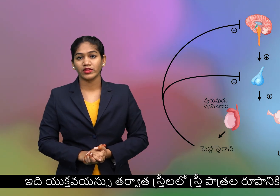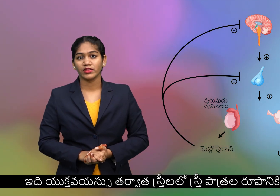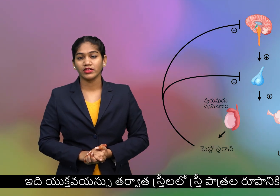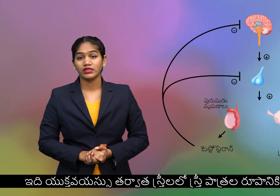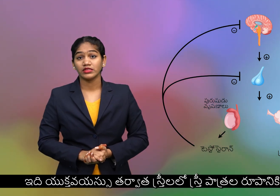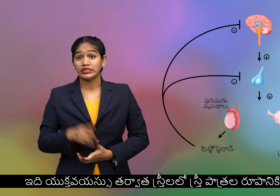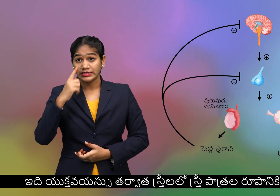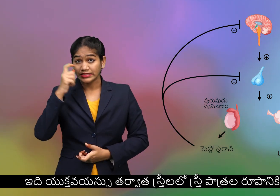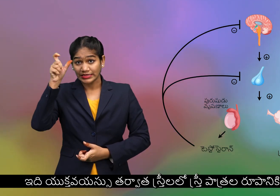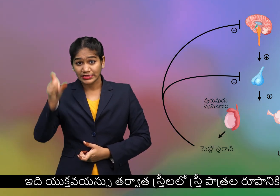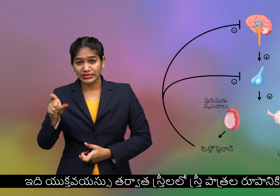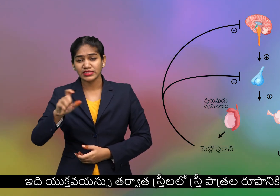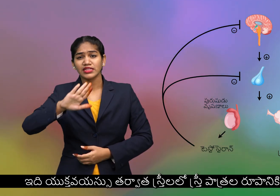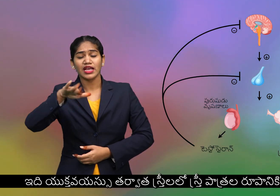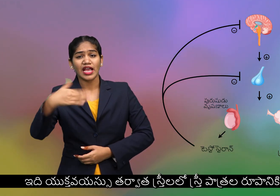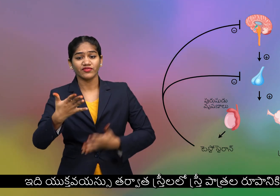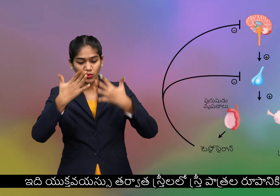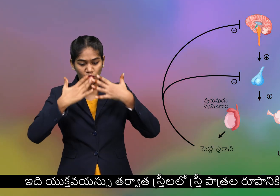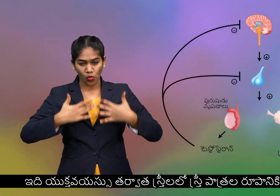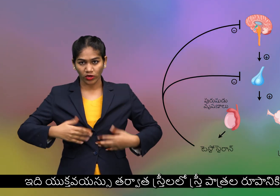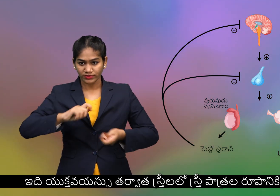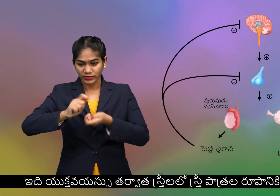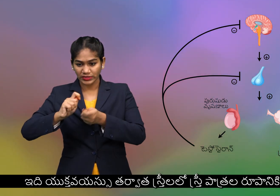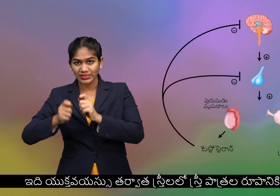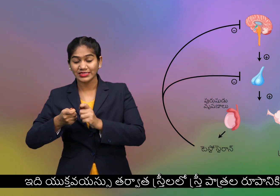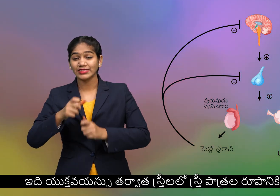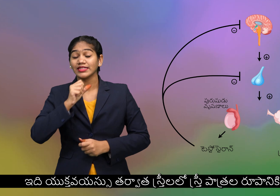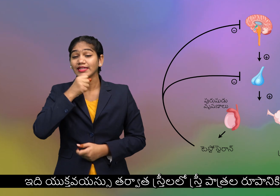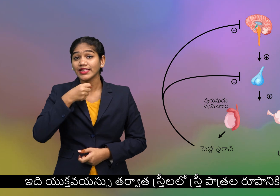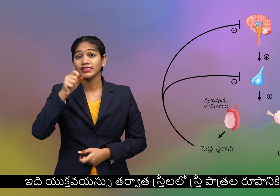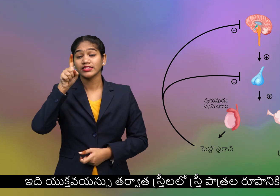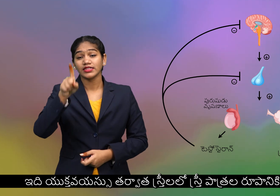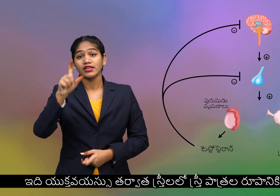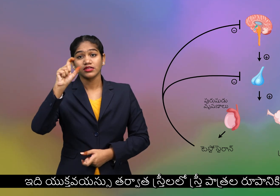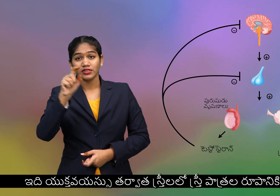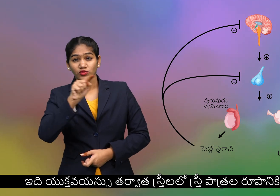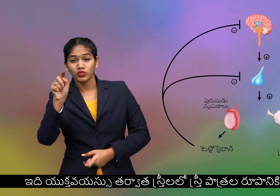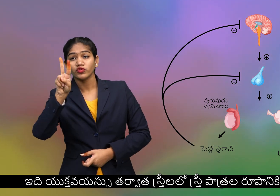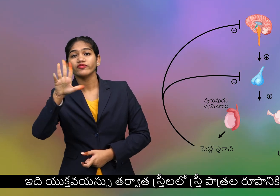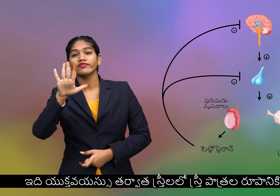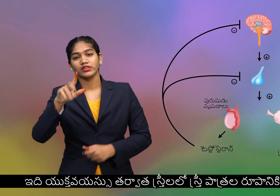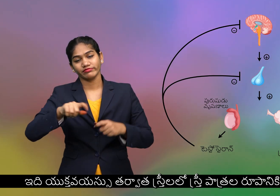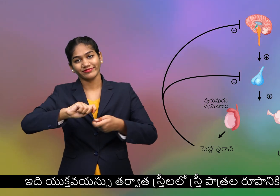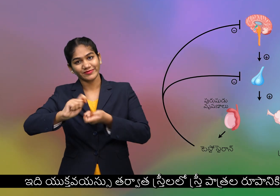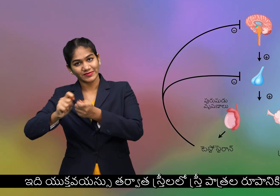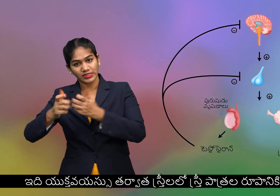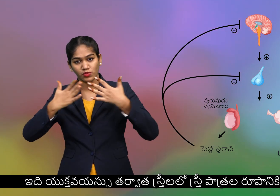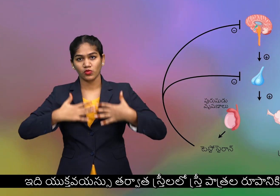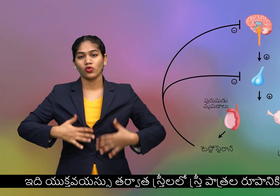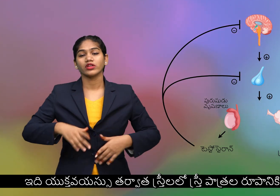ఇది యుక్త వయసు తర్వాత స్త్రీలలో స్త్రీ పాత్రల రూపానికి బాధ్యత వహిస్తుంది.